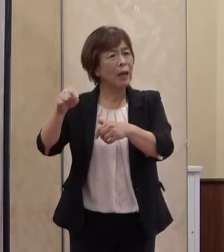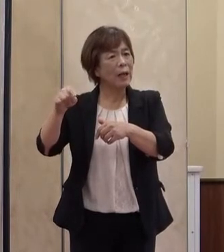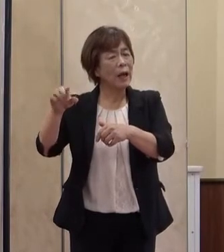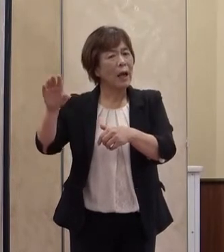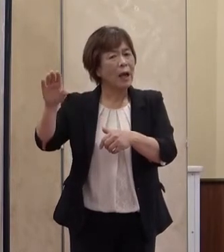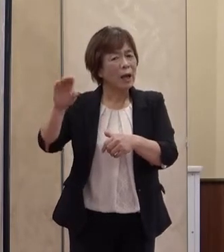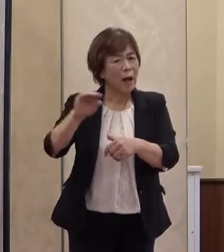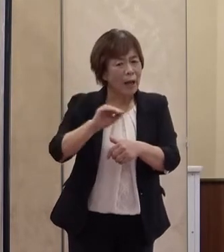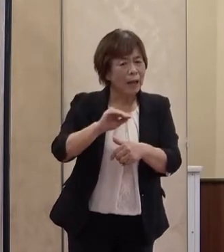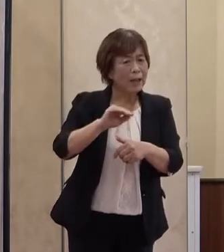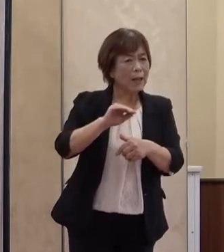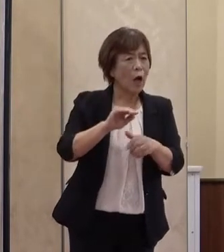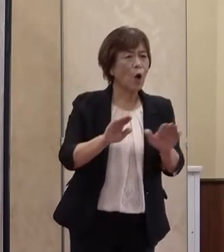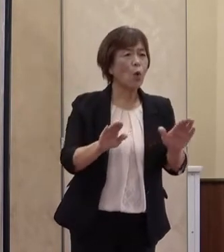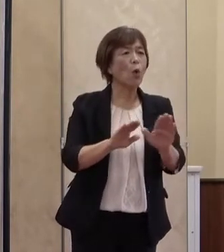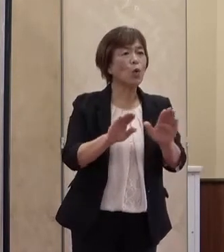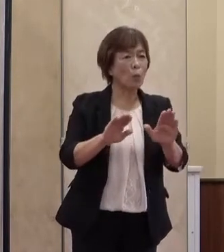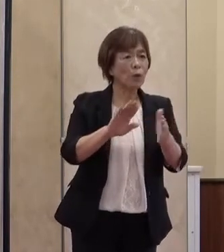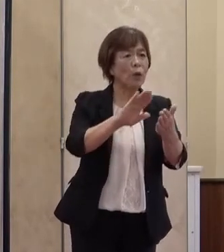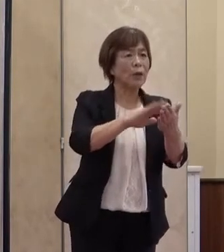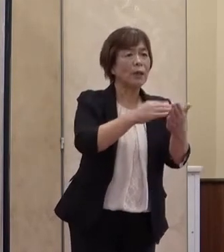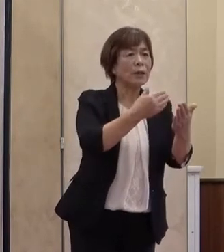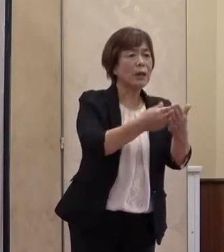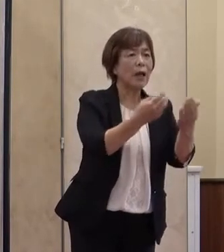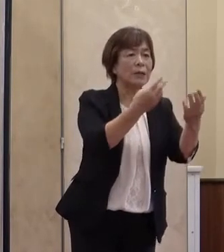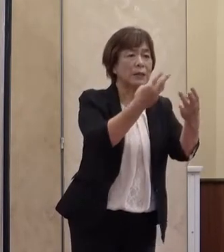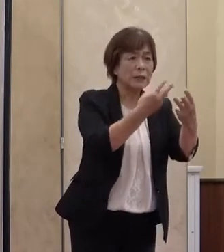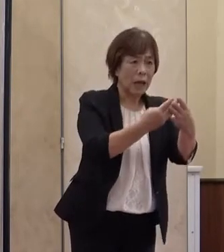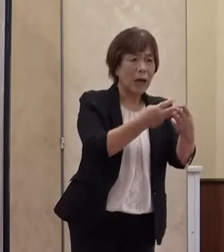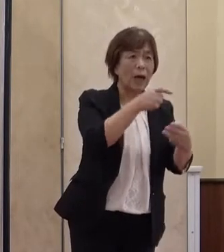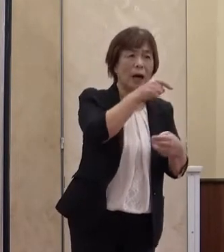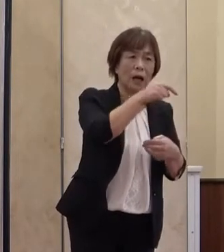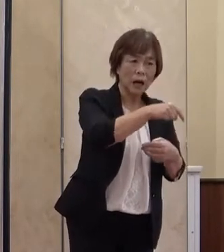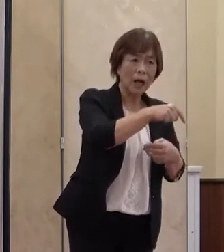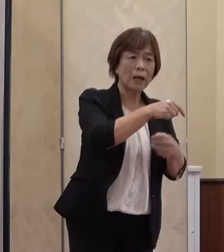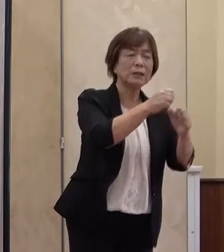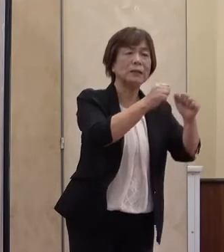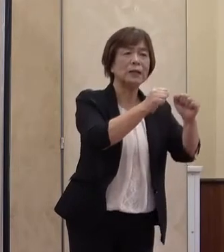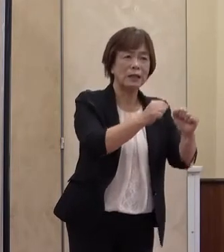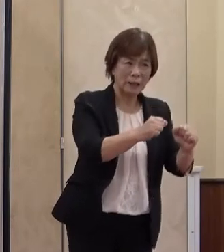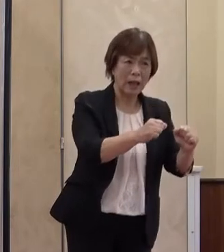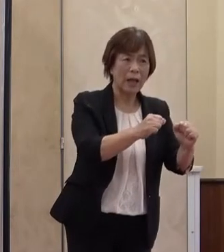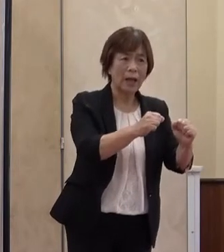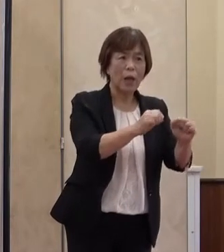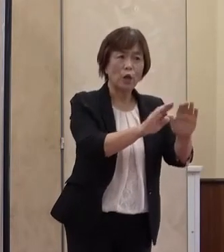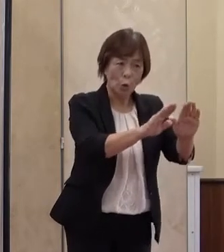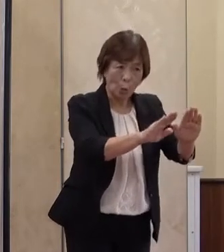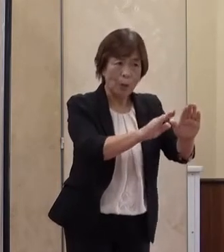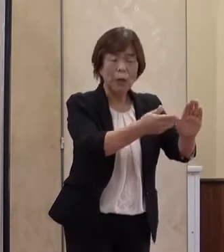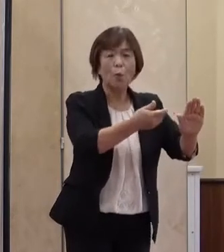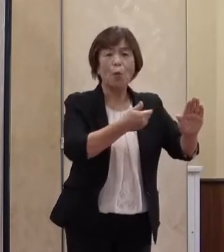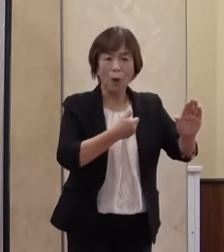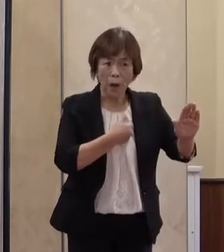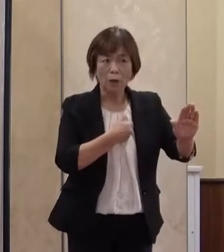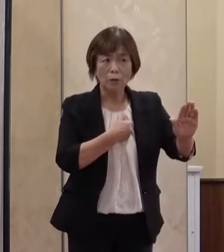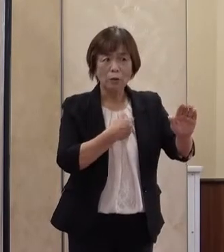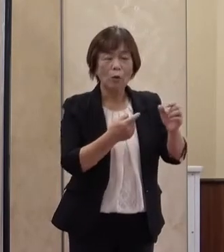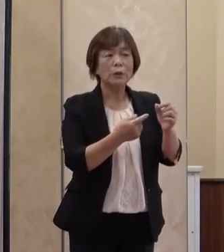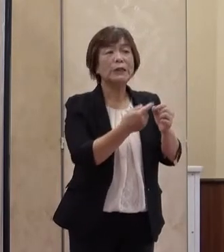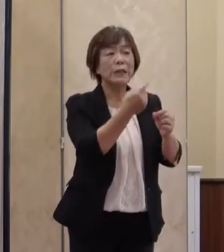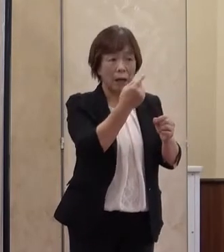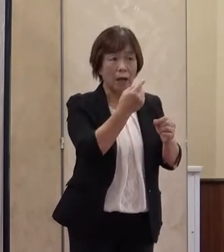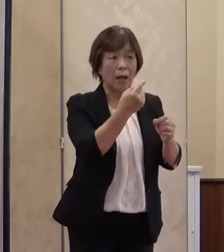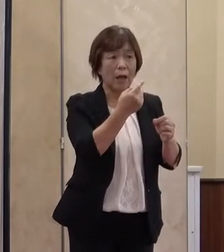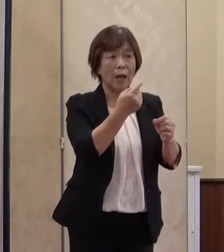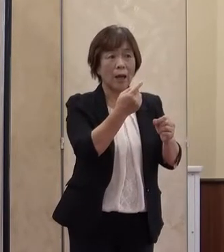子どもたちを成田かどっかで行って留まってもらってというのがきっかけで、ち